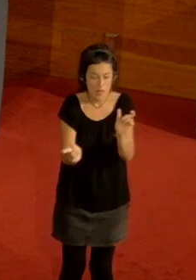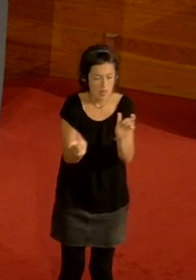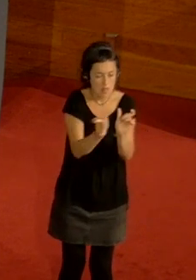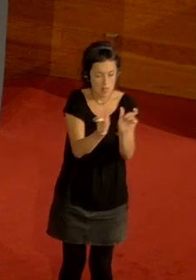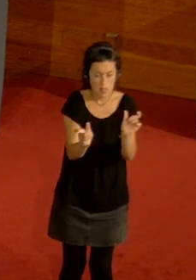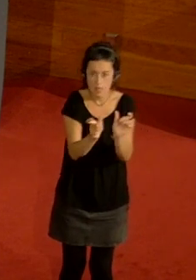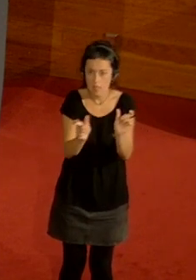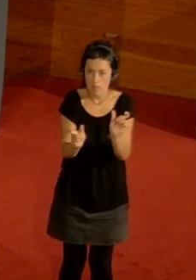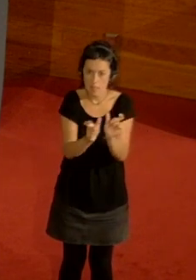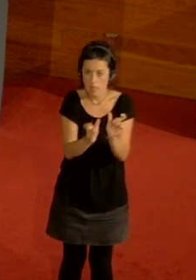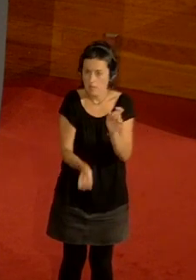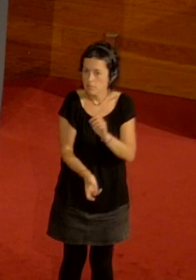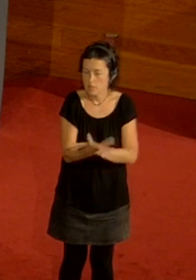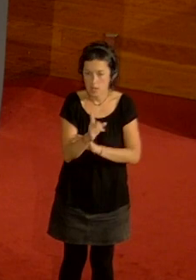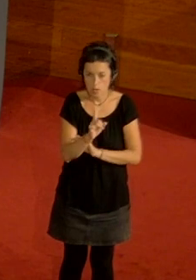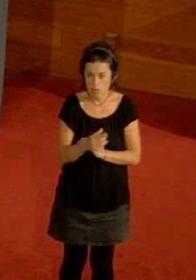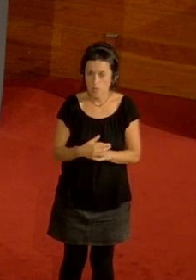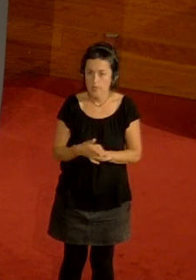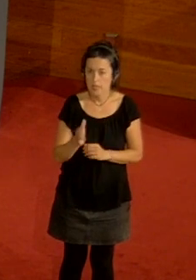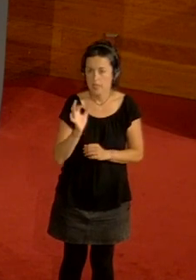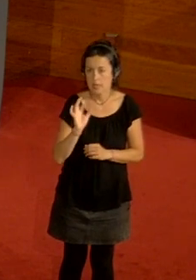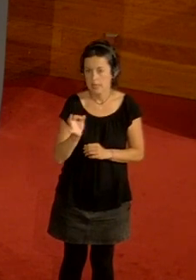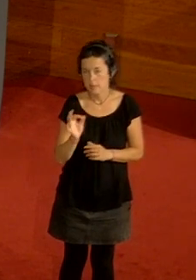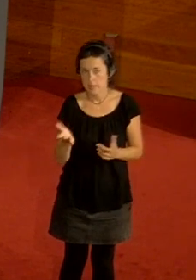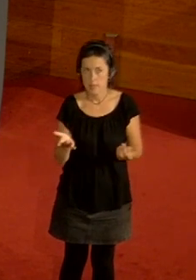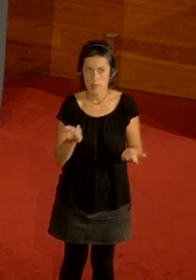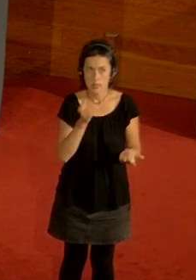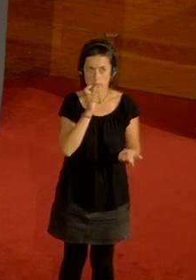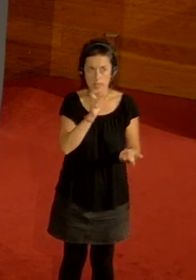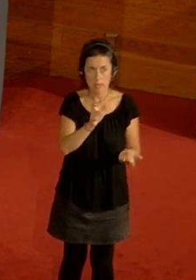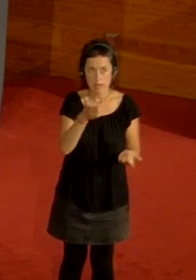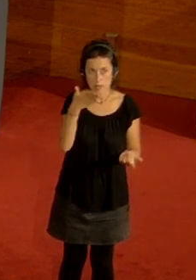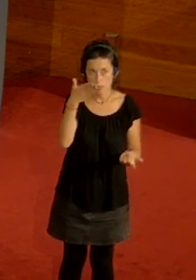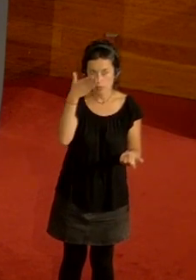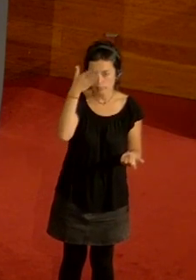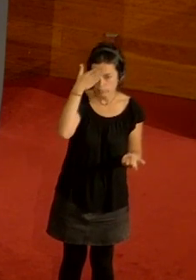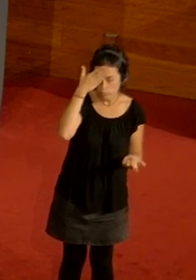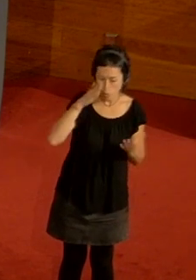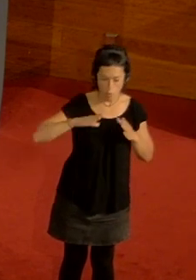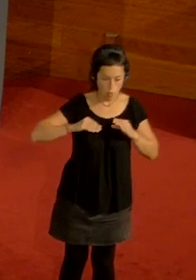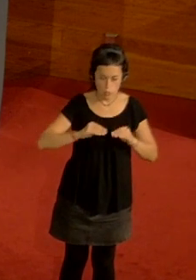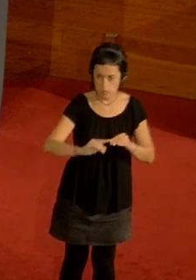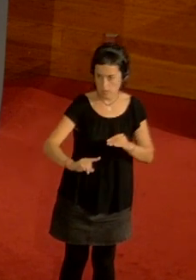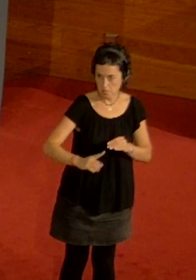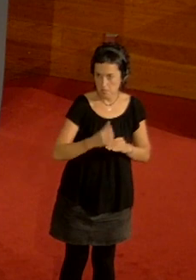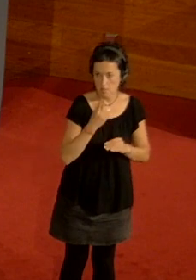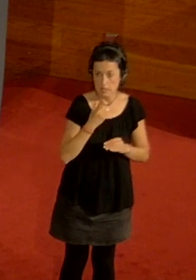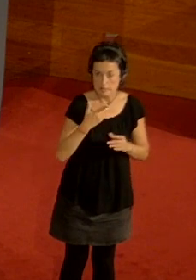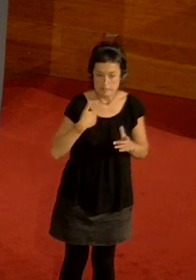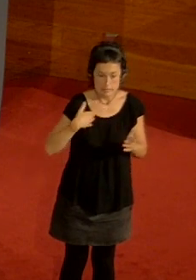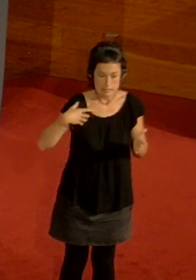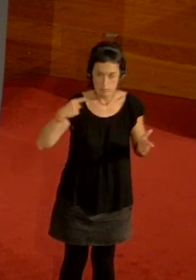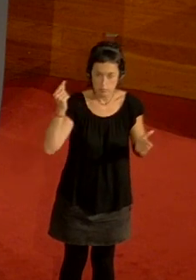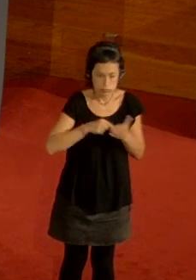Es cierto que las palabras Eh totémicos las palabras más utilizadas son rápidamente